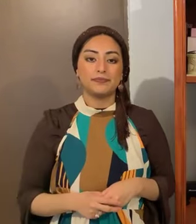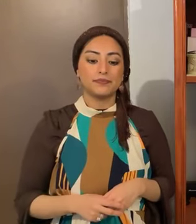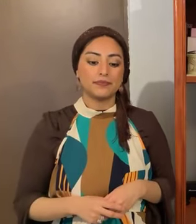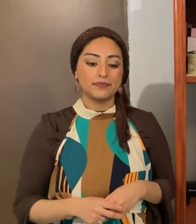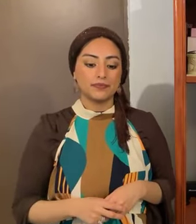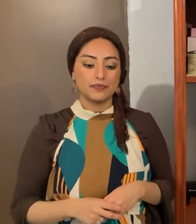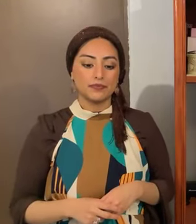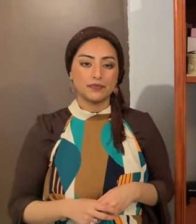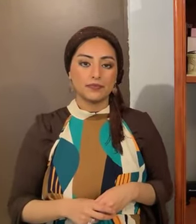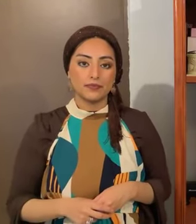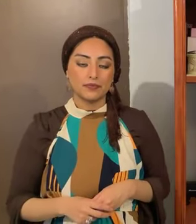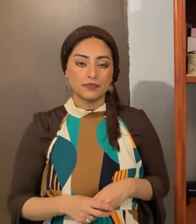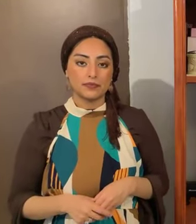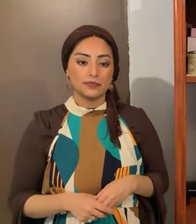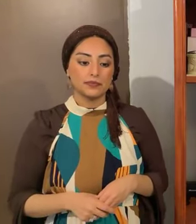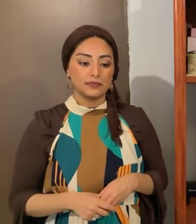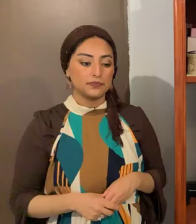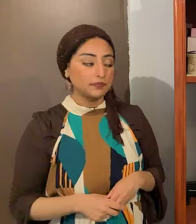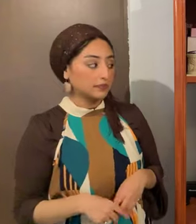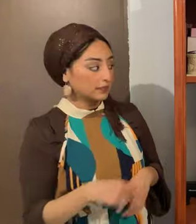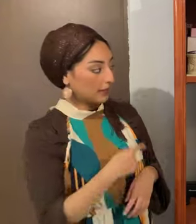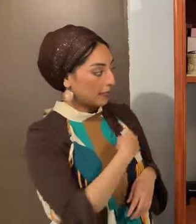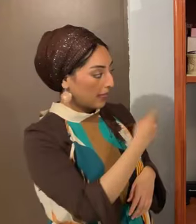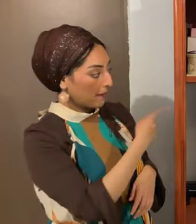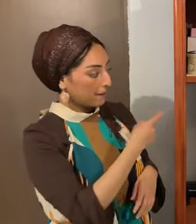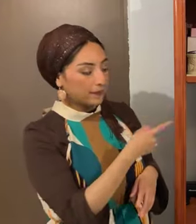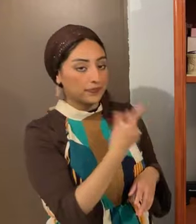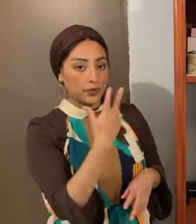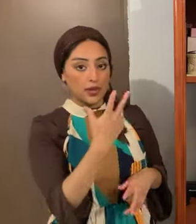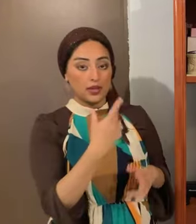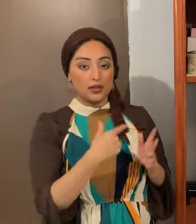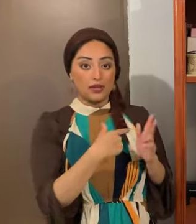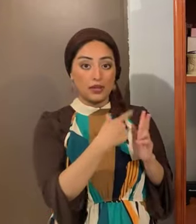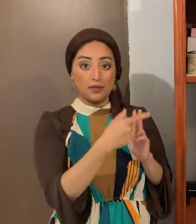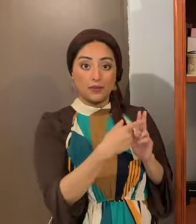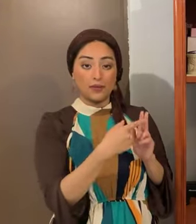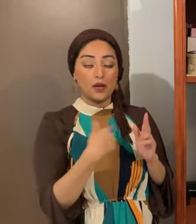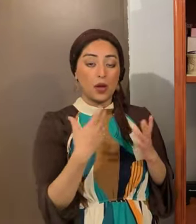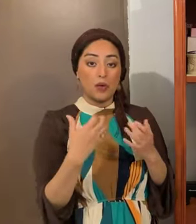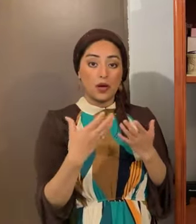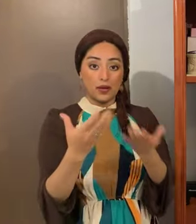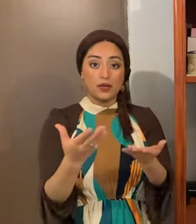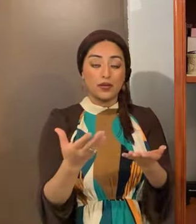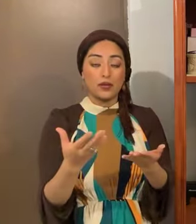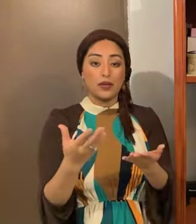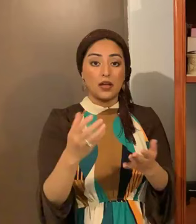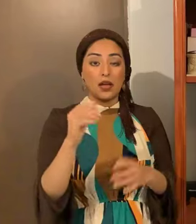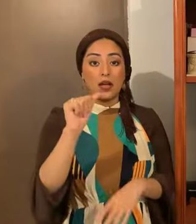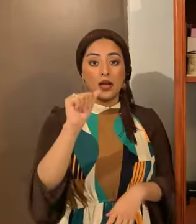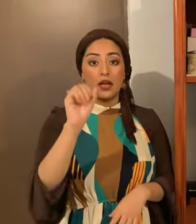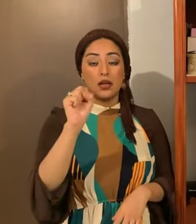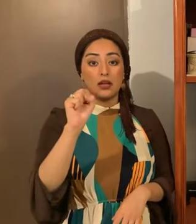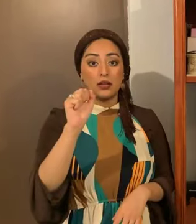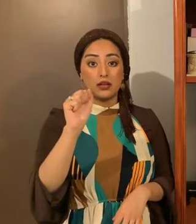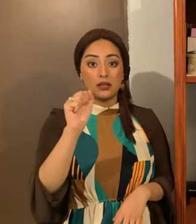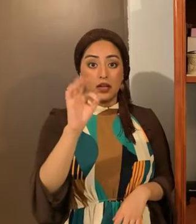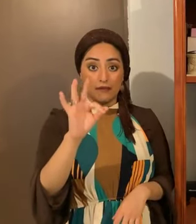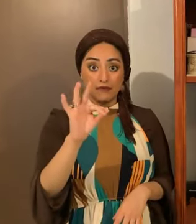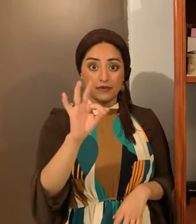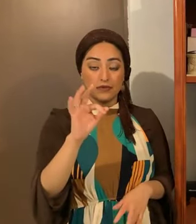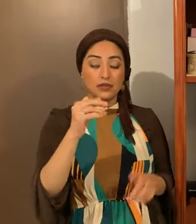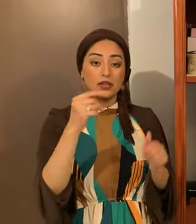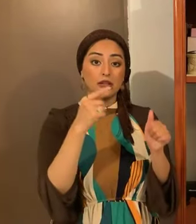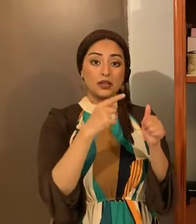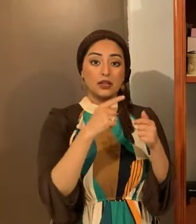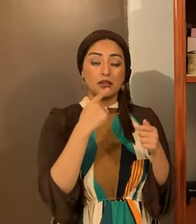entonces, aquí, al respecto de ellos, amados Ajín y Hayot, amigos y amigas, les quiero mencionar que a Asaf, a él se le atribuyen